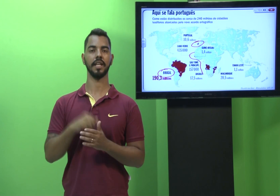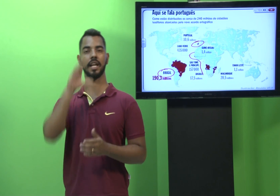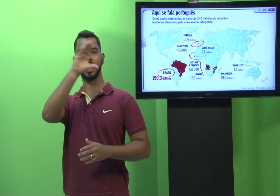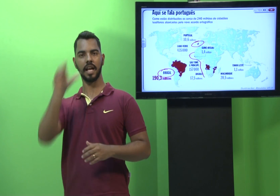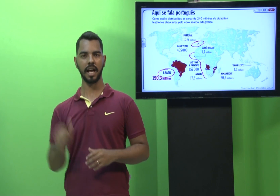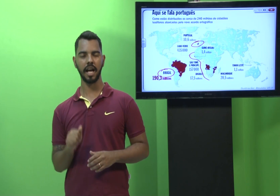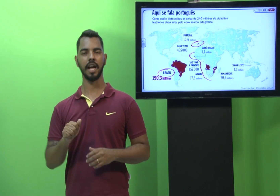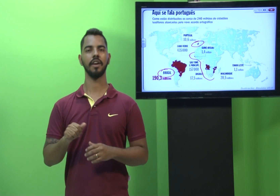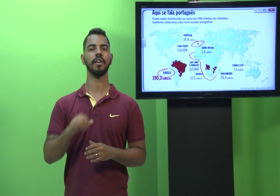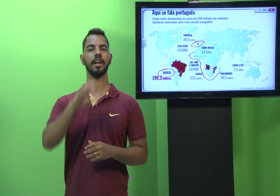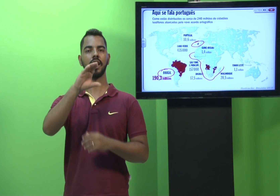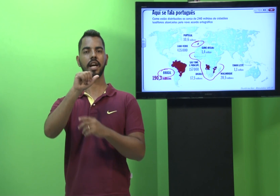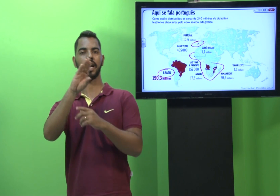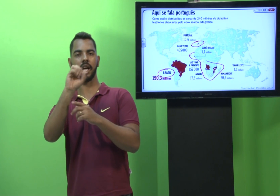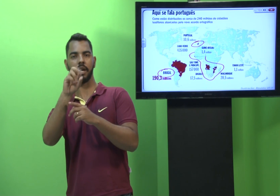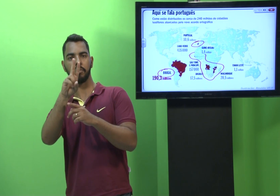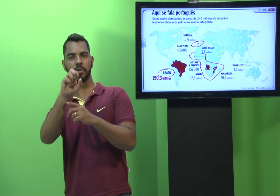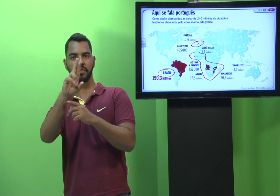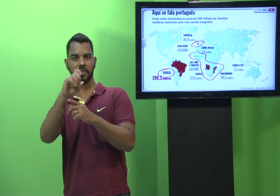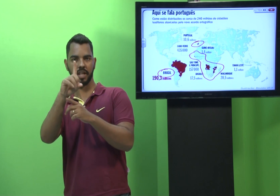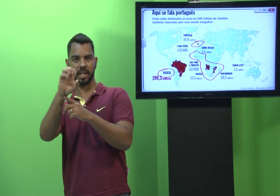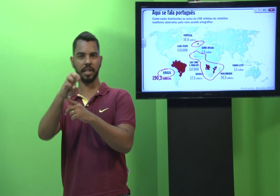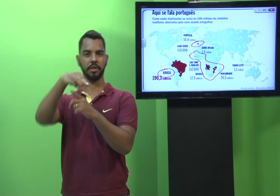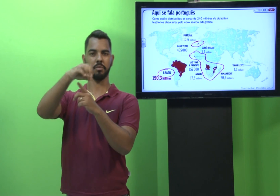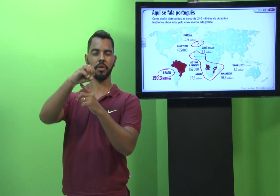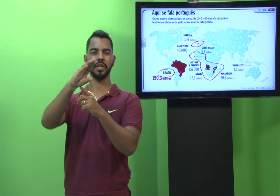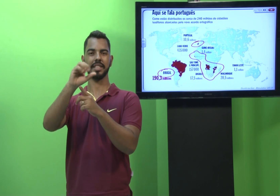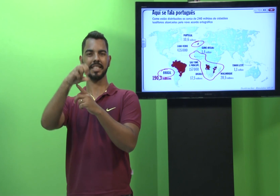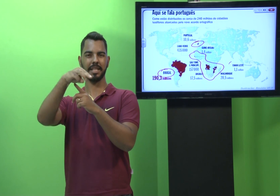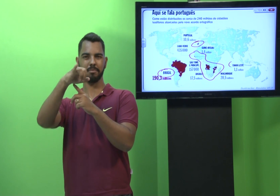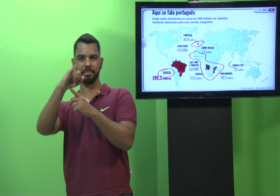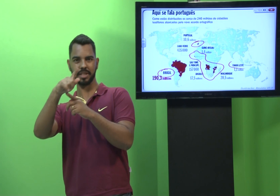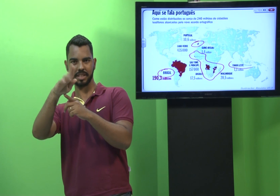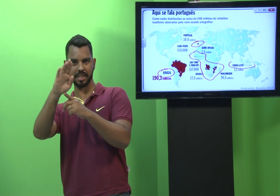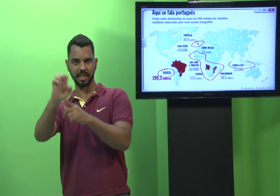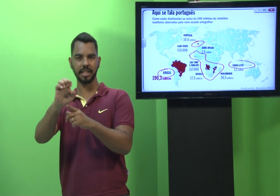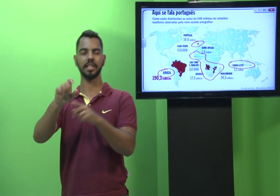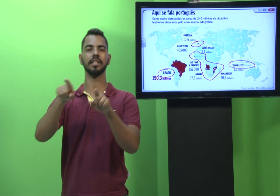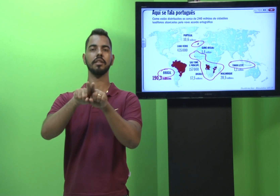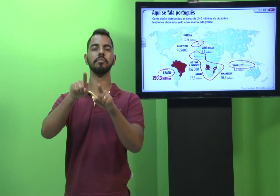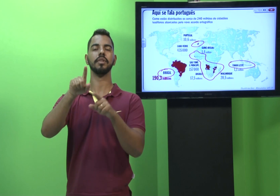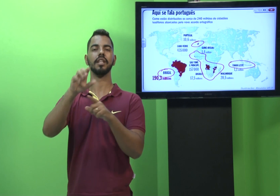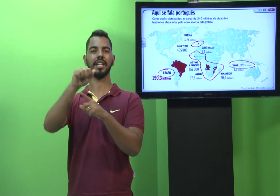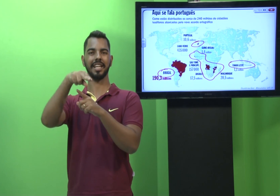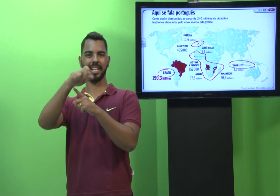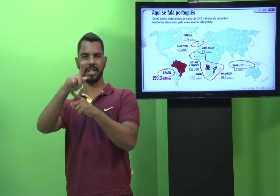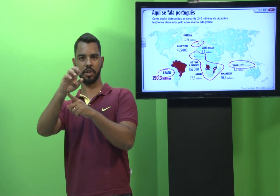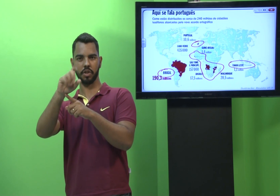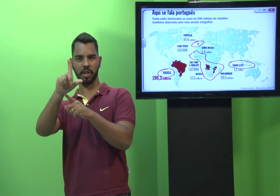Príncipe, Angola, Moçambique e Timor-Leste, numa quantidade também